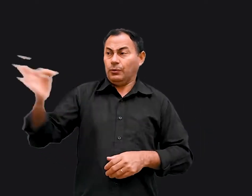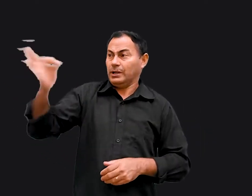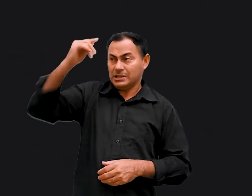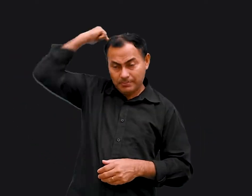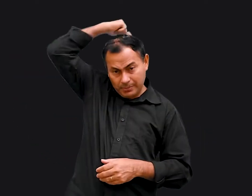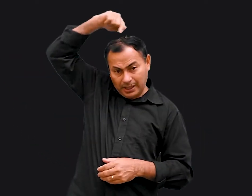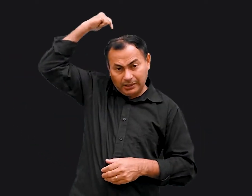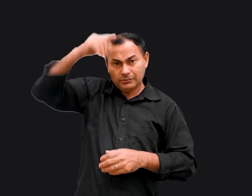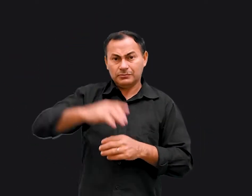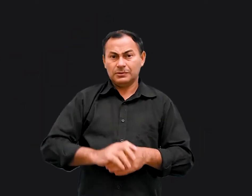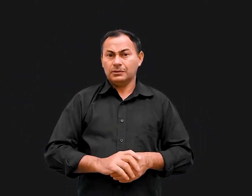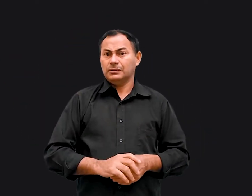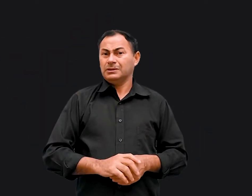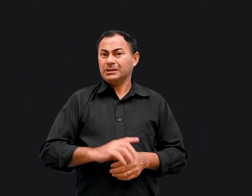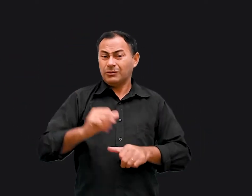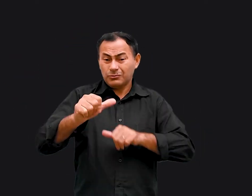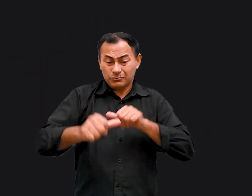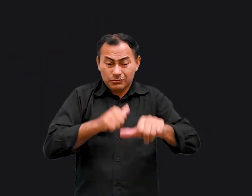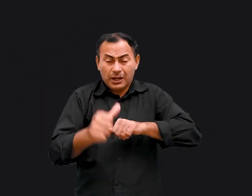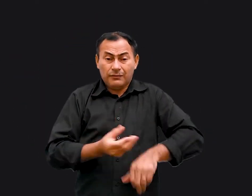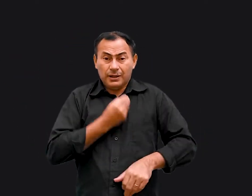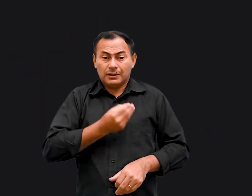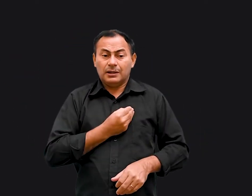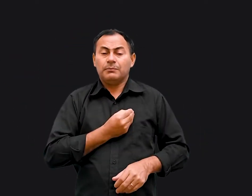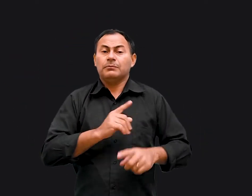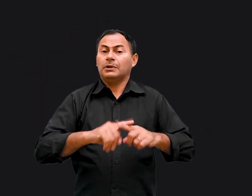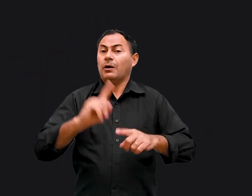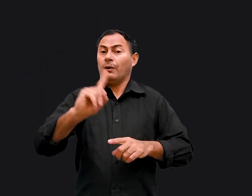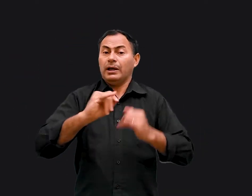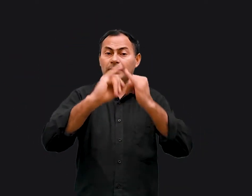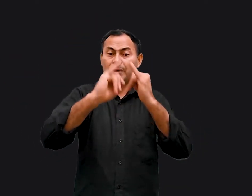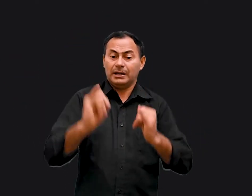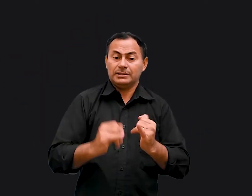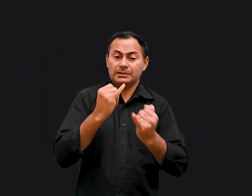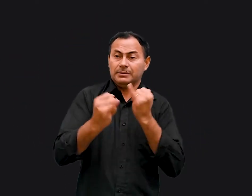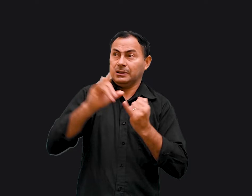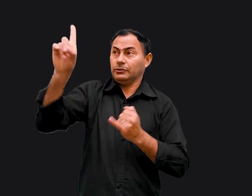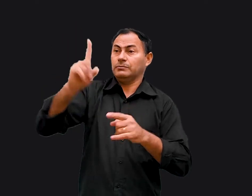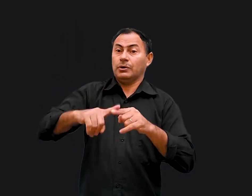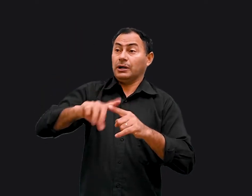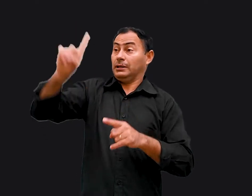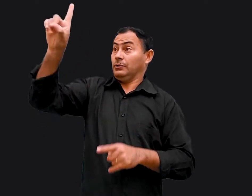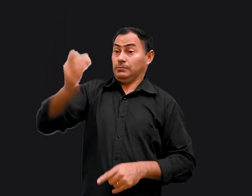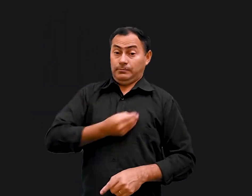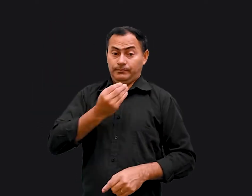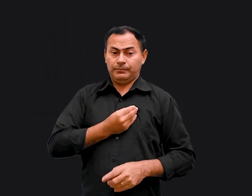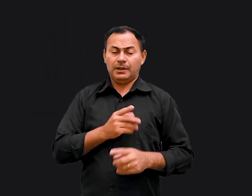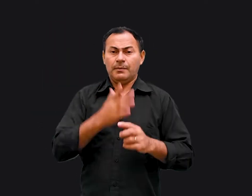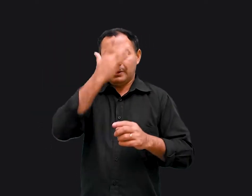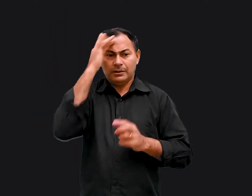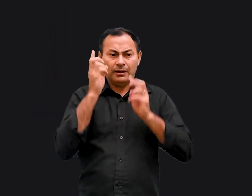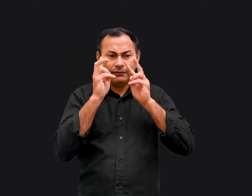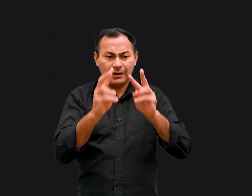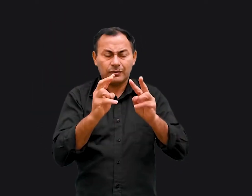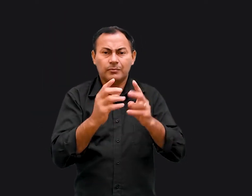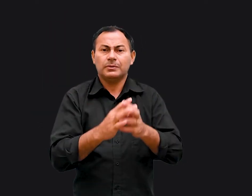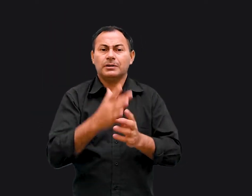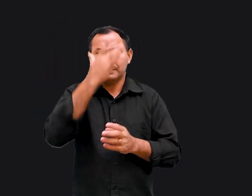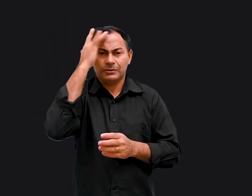imagem e semelhança de Deus, porque Deus está vivo. Jesus se referia às pessoas como se elas estivessem mortas. Um dia um